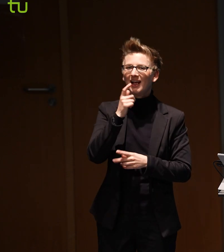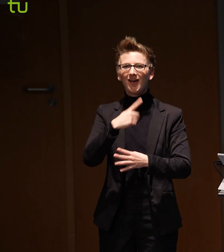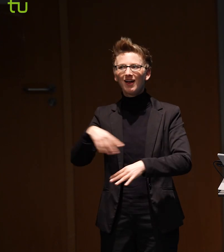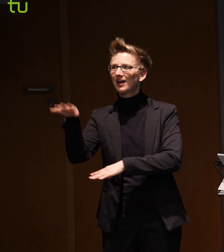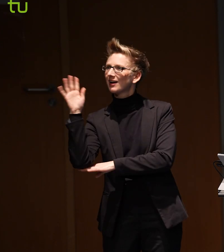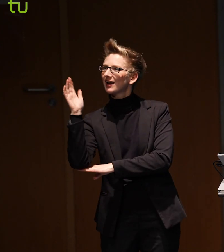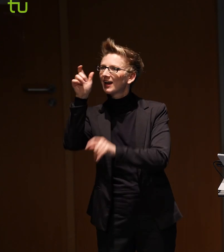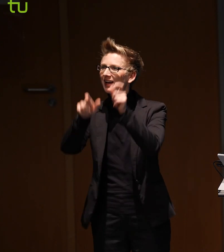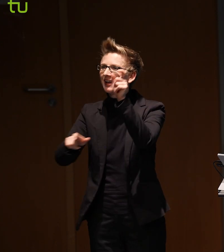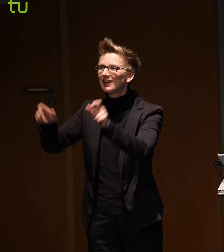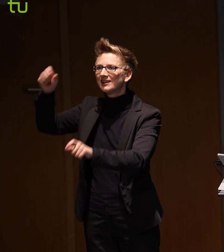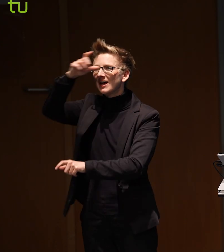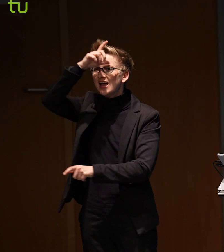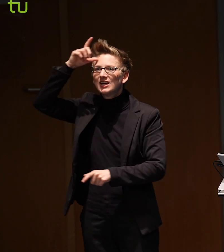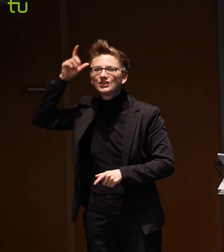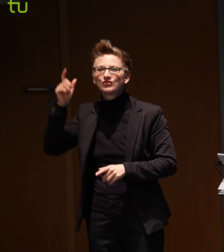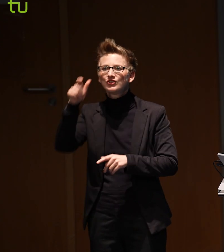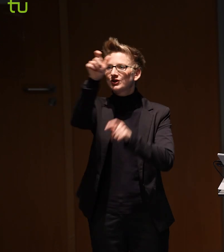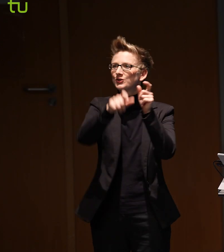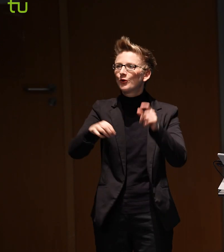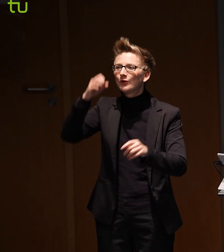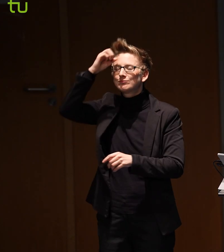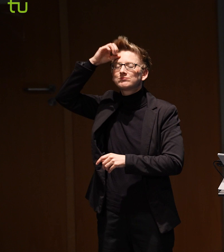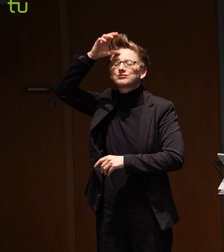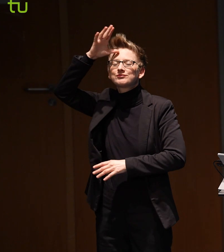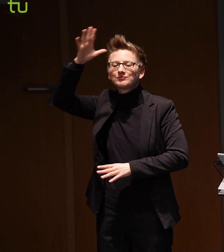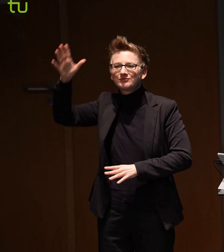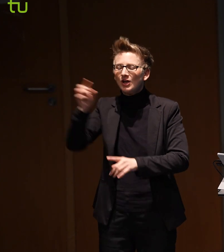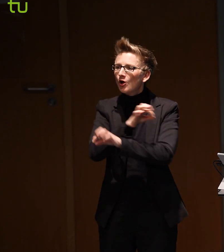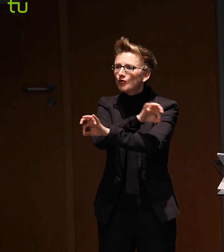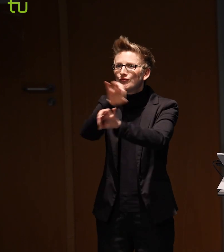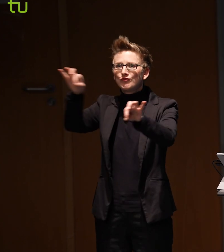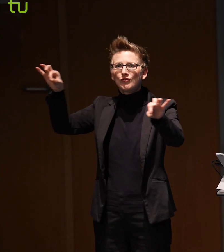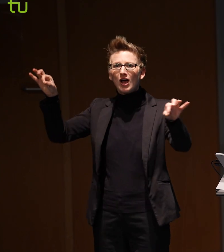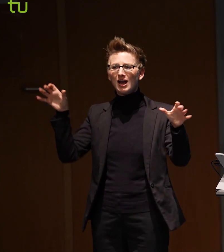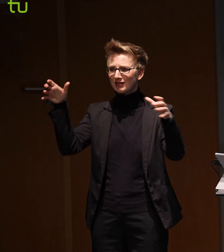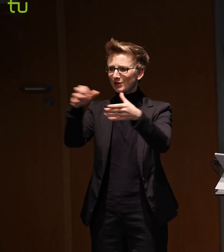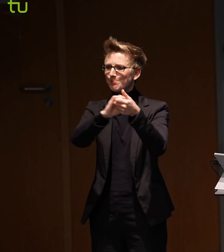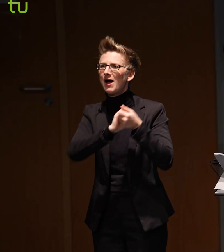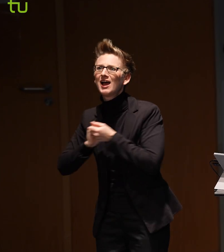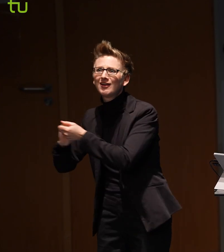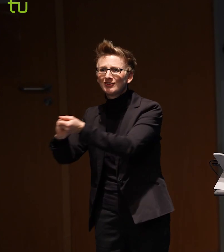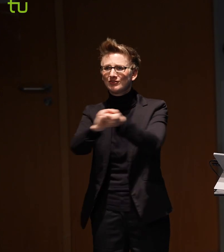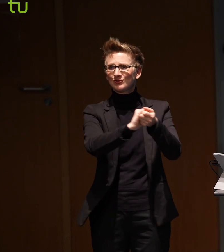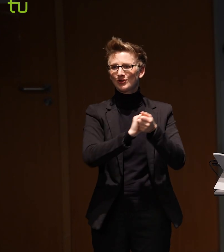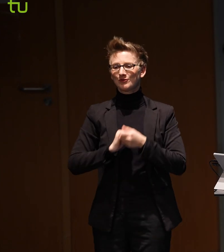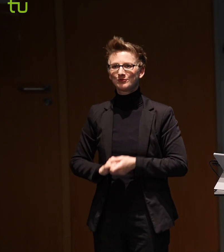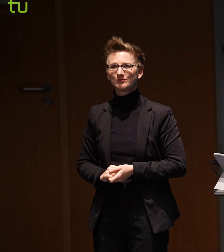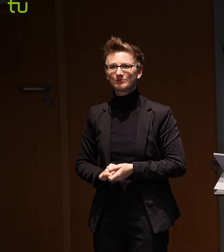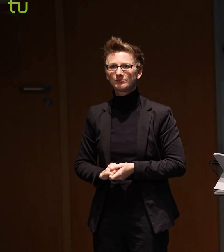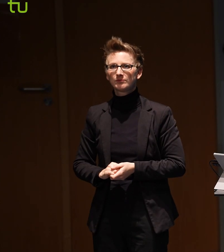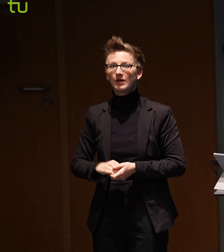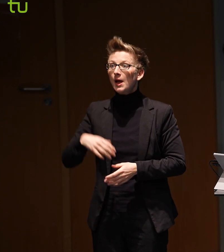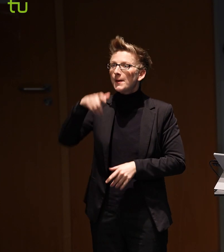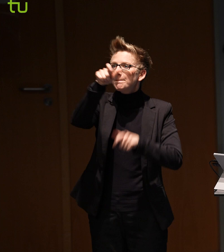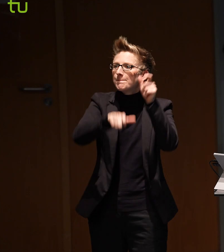Redner und Ingenieure und Gelehrten. Es ist für die endlosen Massen der arbeitenden